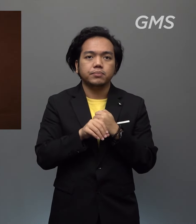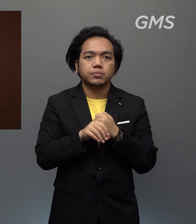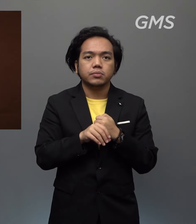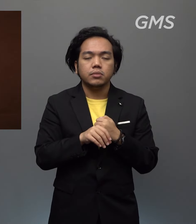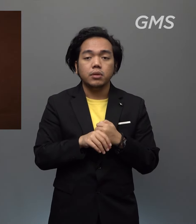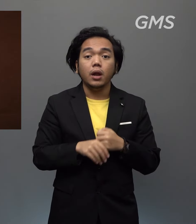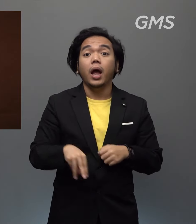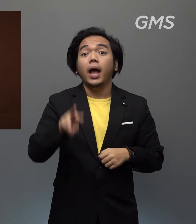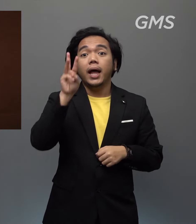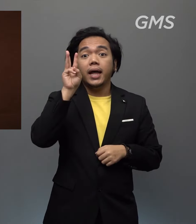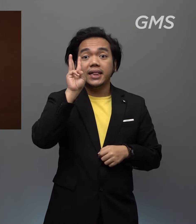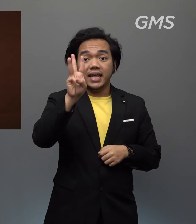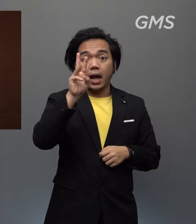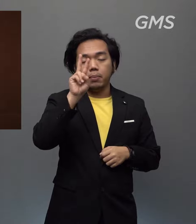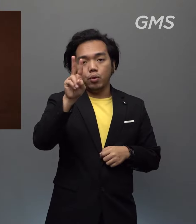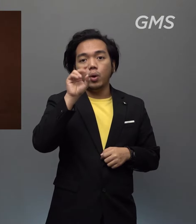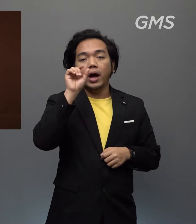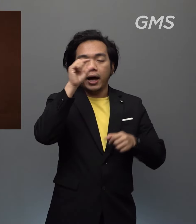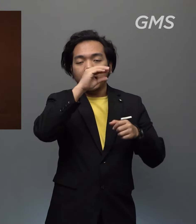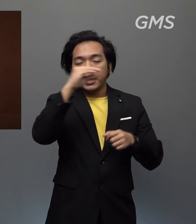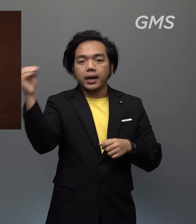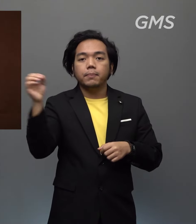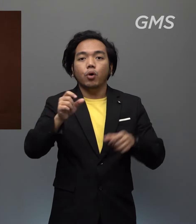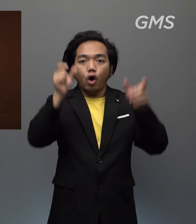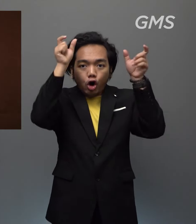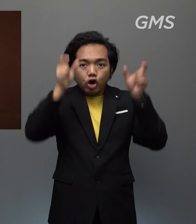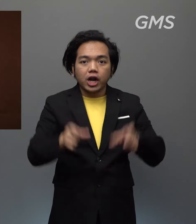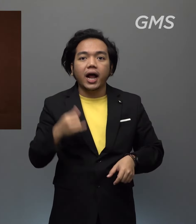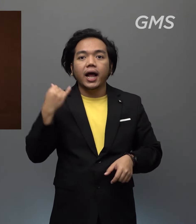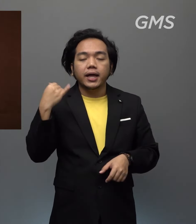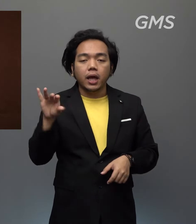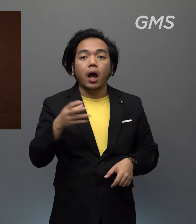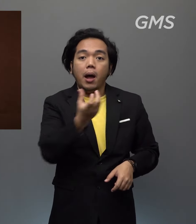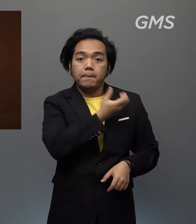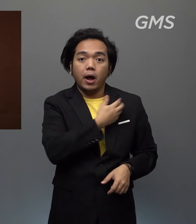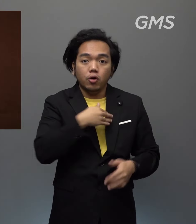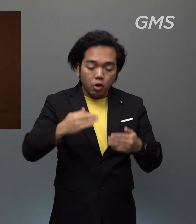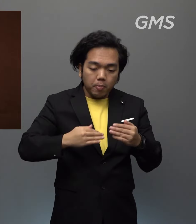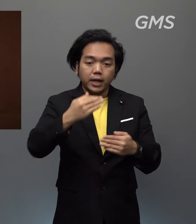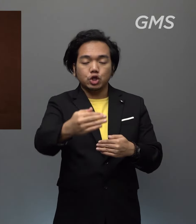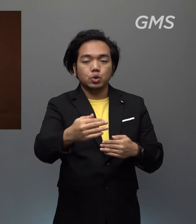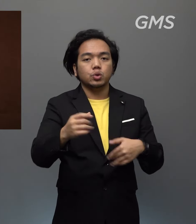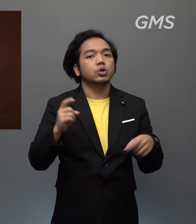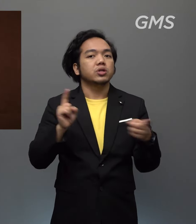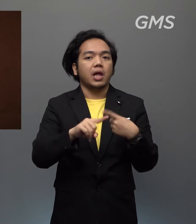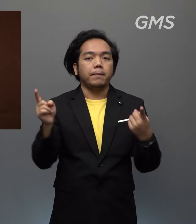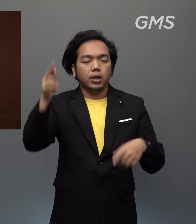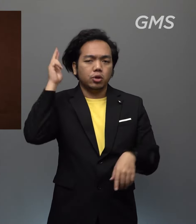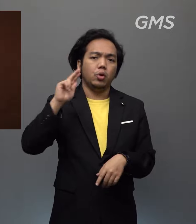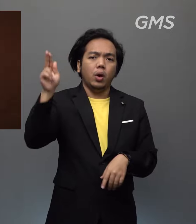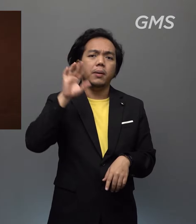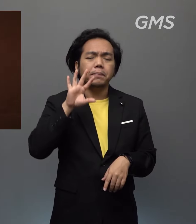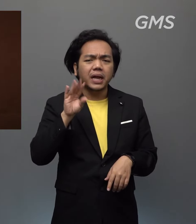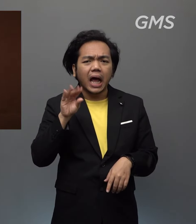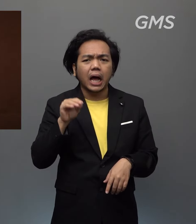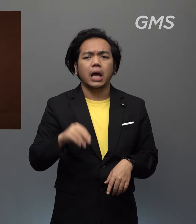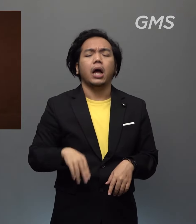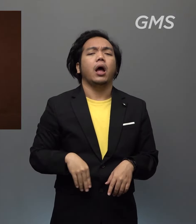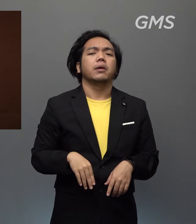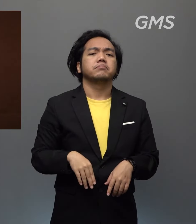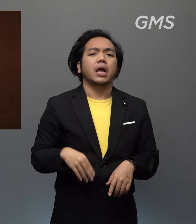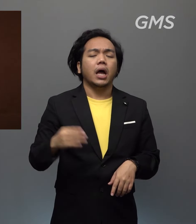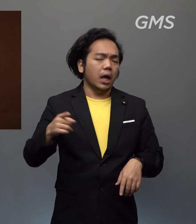yang Tuhan pikirkan. Kenapa? Karena sebagian orang ini, mereka 32.000 itu